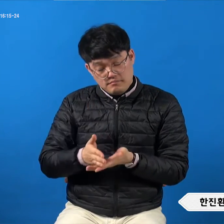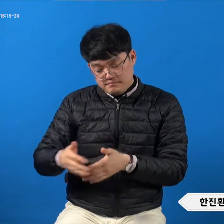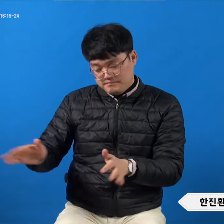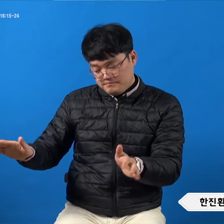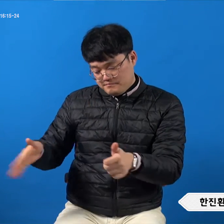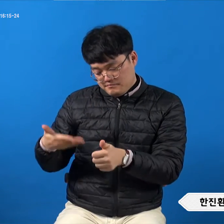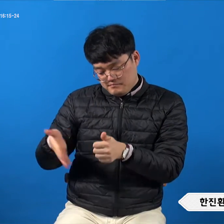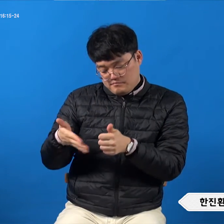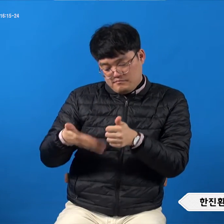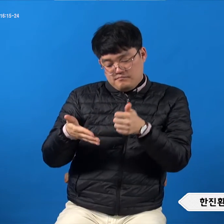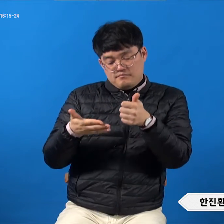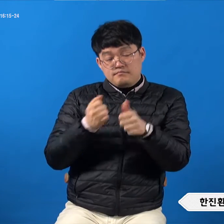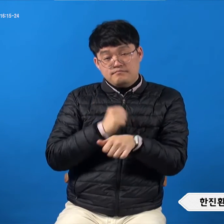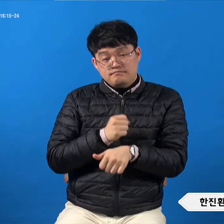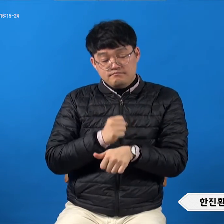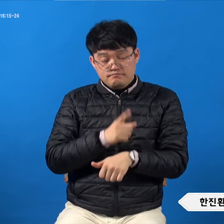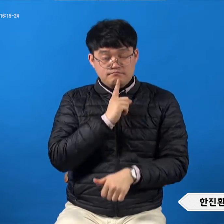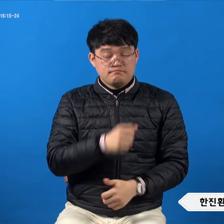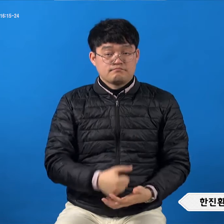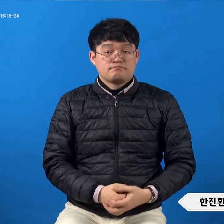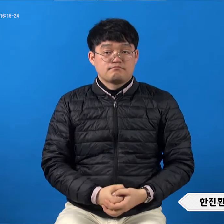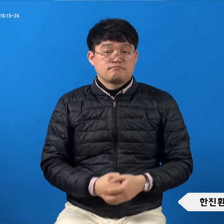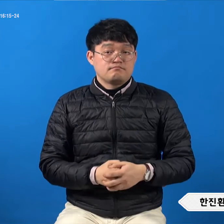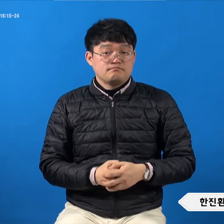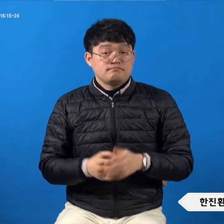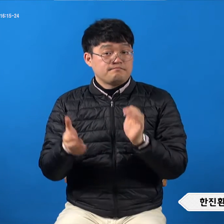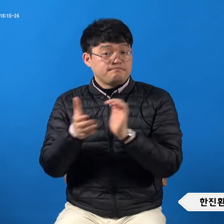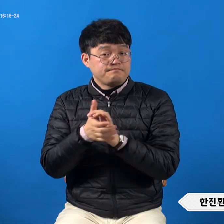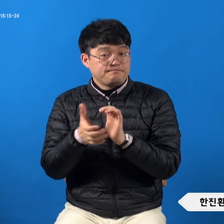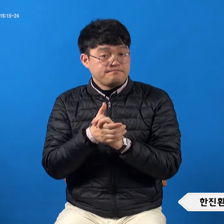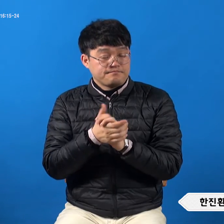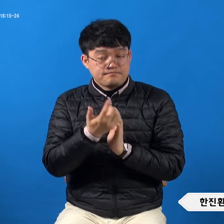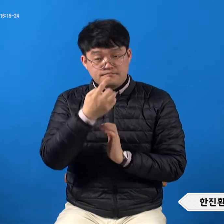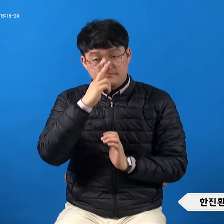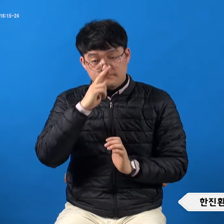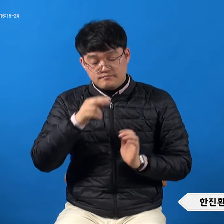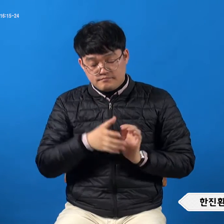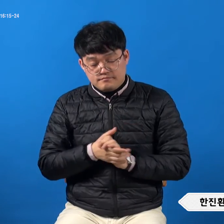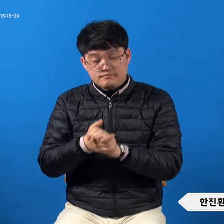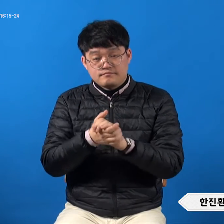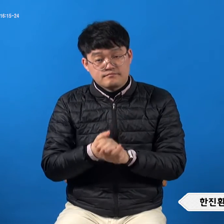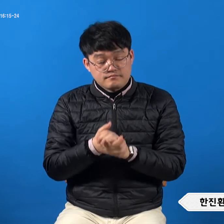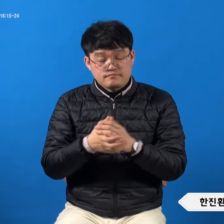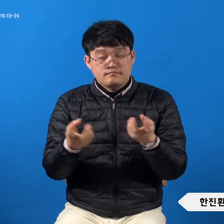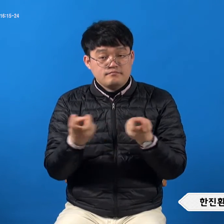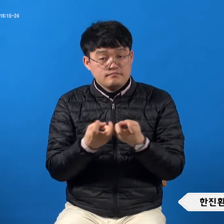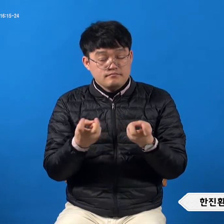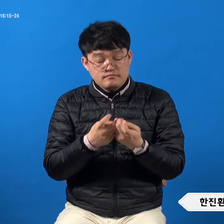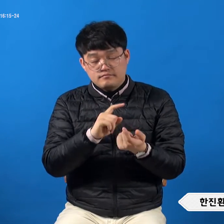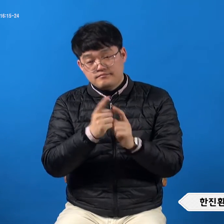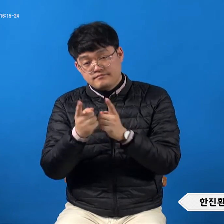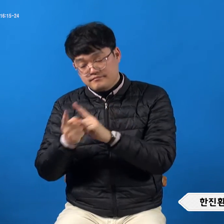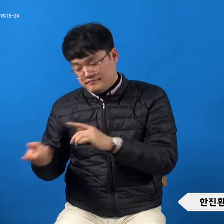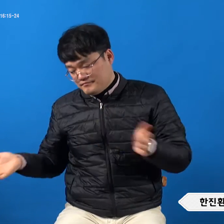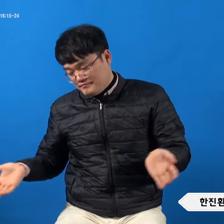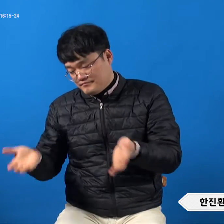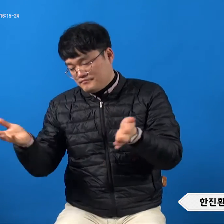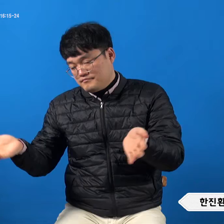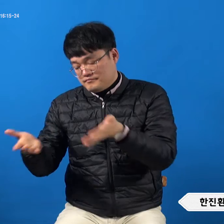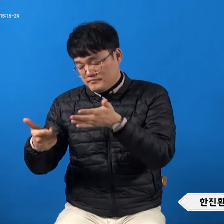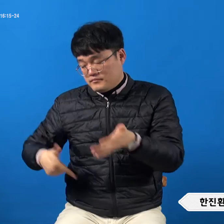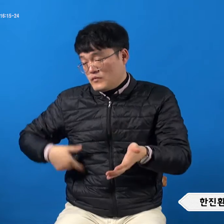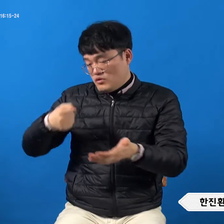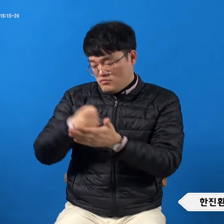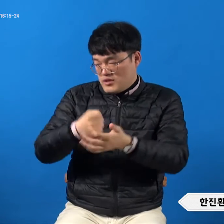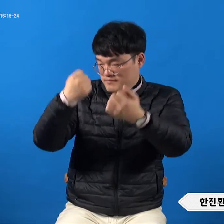격려하고 세워주라 하는 말입니다. 친구 간의 우정을 싹트이기 위한 방법은 서로 격려하고